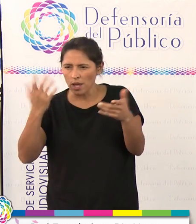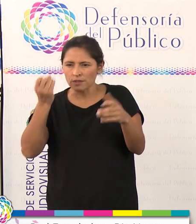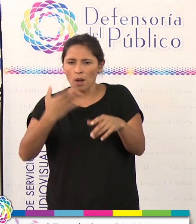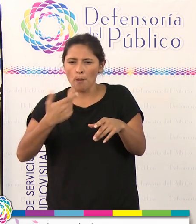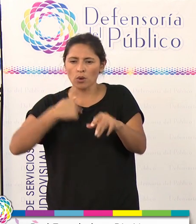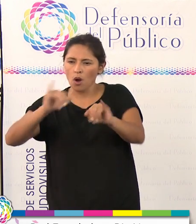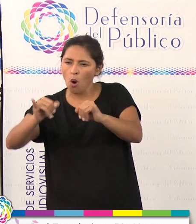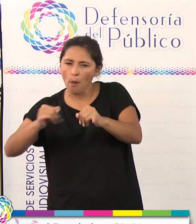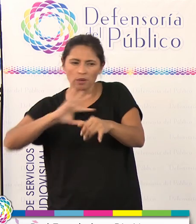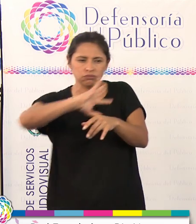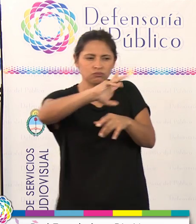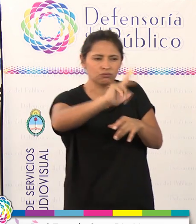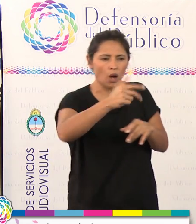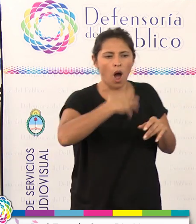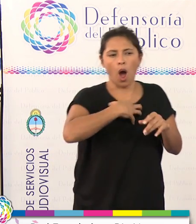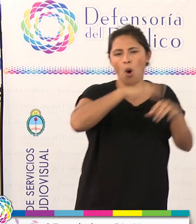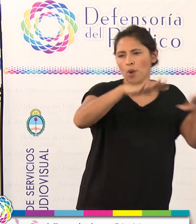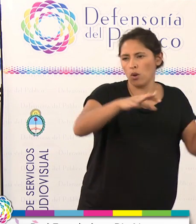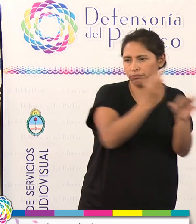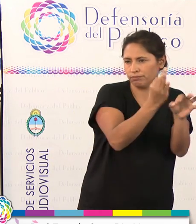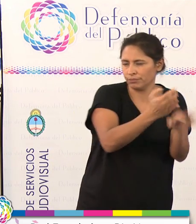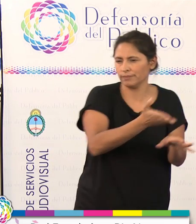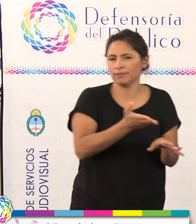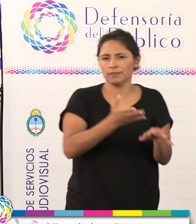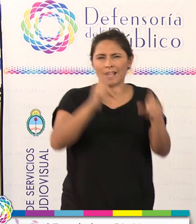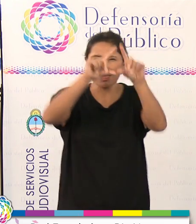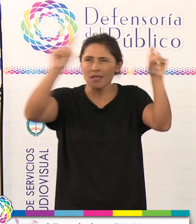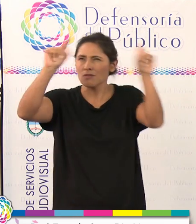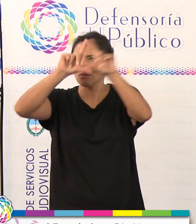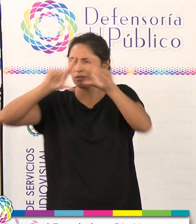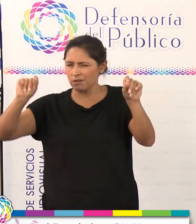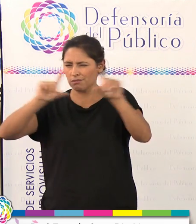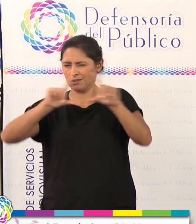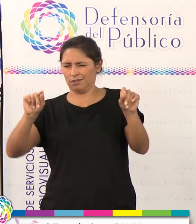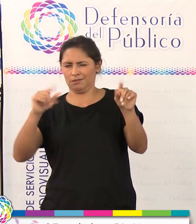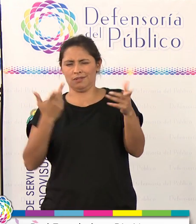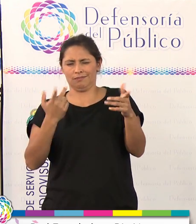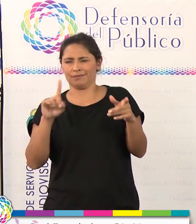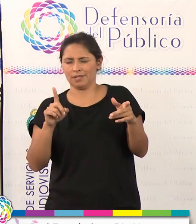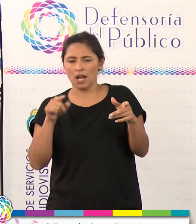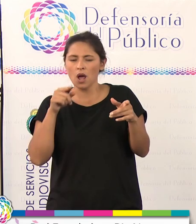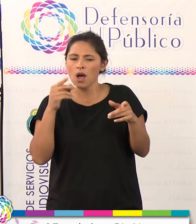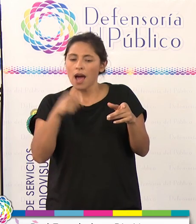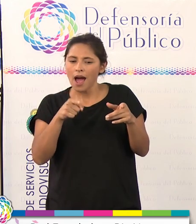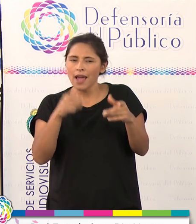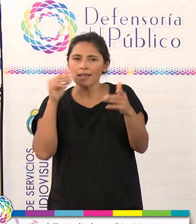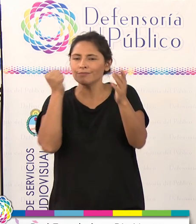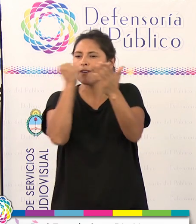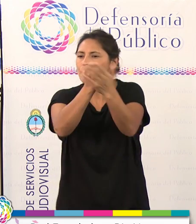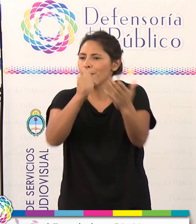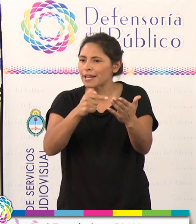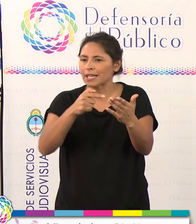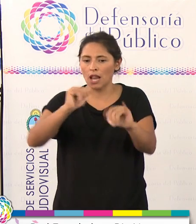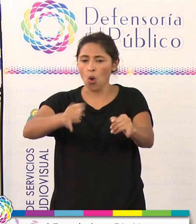estudiante, y así, detrás de esos títulos, aparecen notas que en ese tenor se indican a los jóvenes a priori como